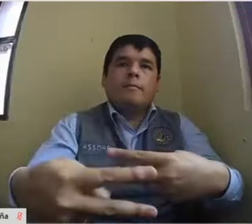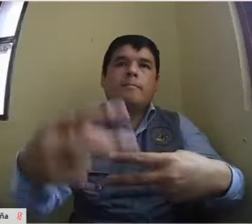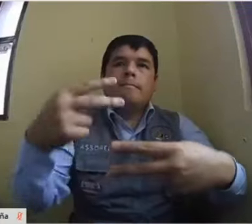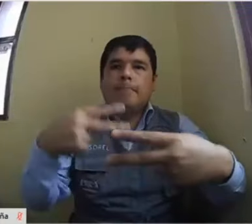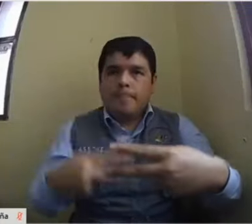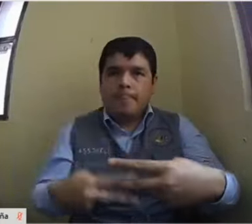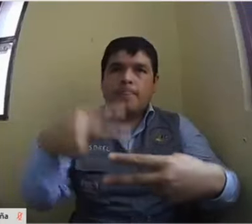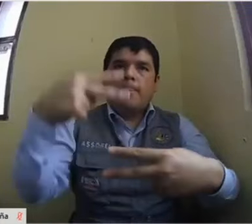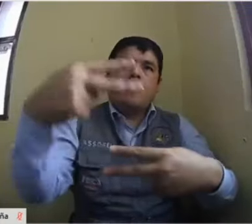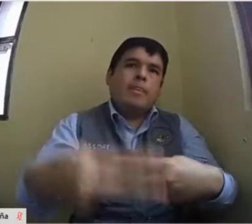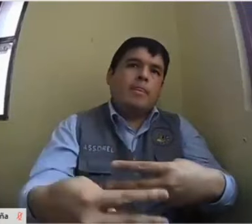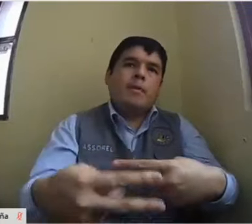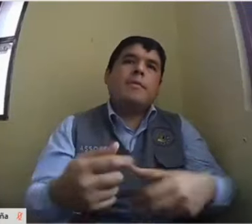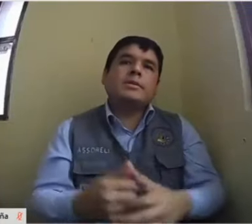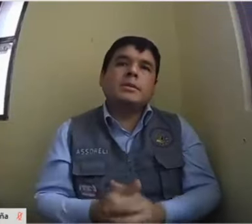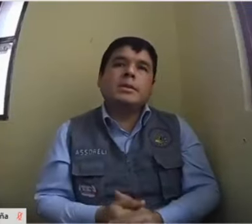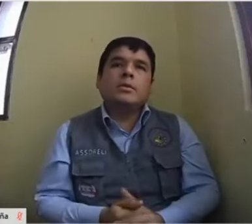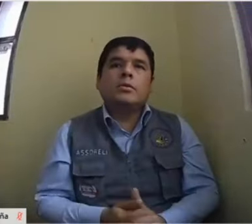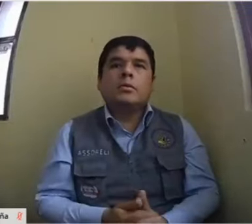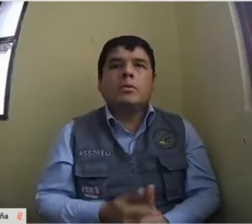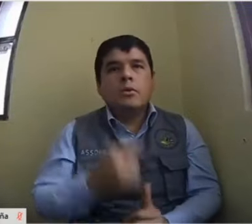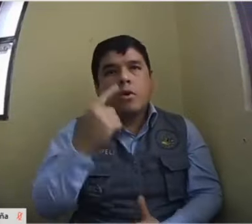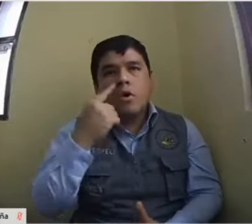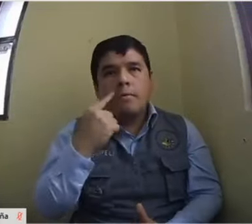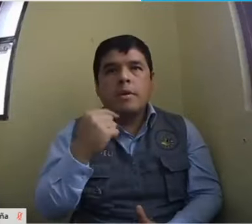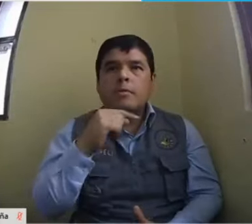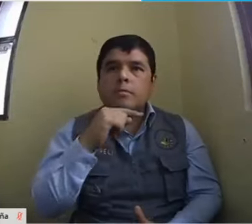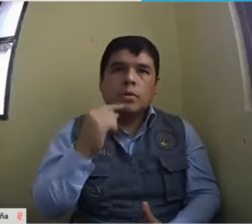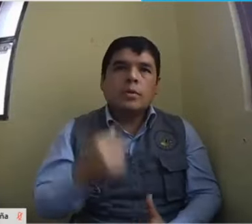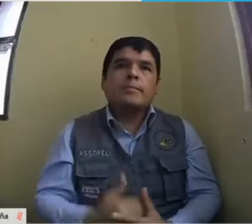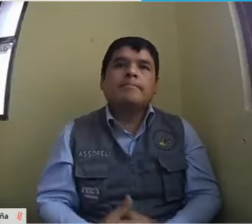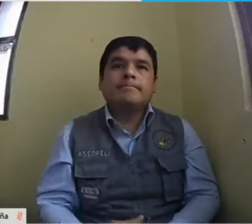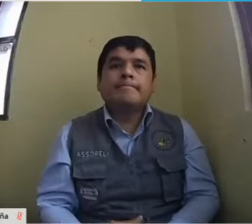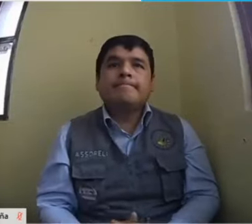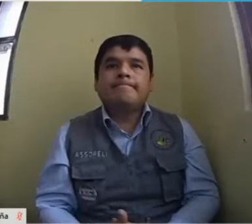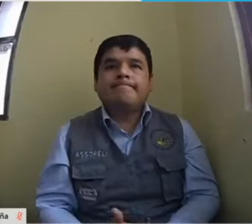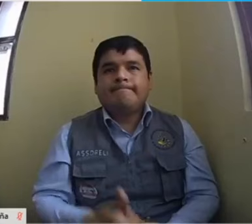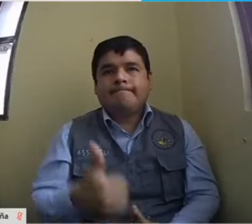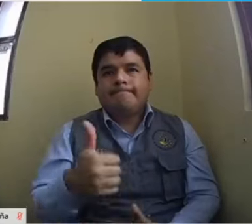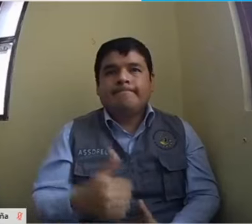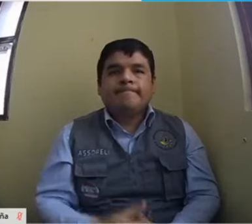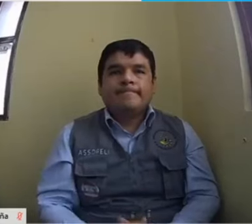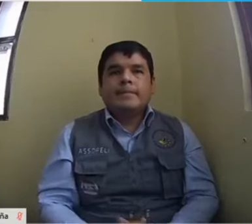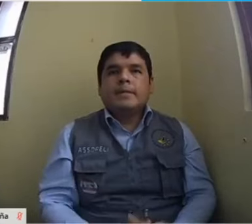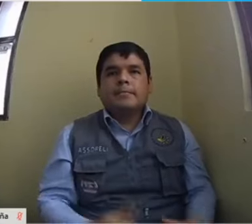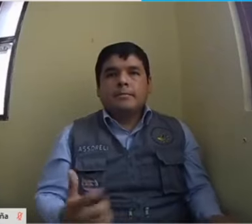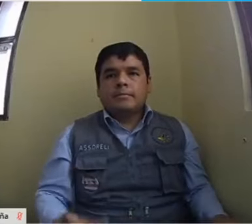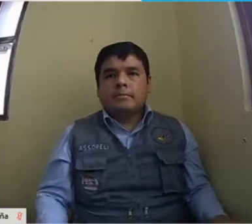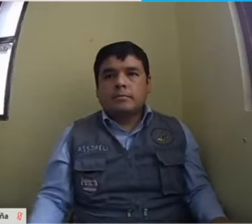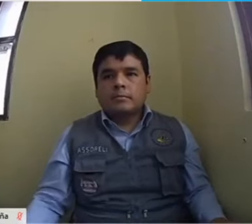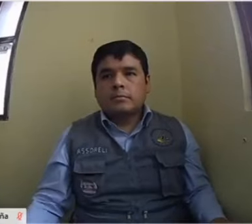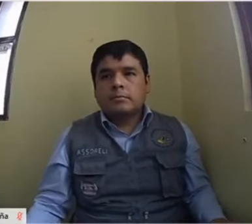Vecino, vecina, depende con el género. Ujú. Hombre, mujer.